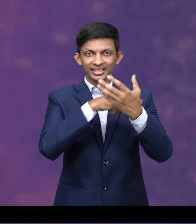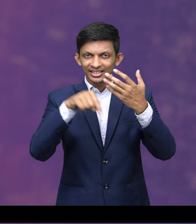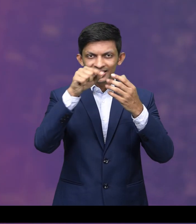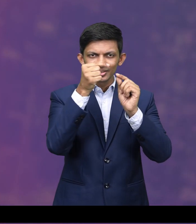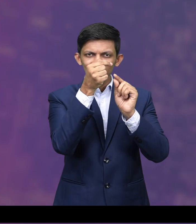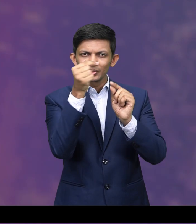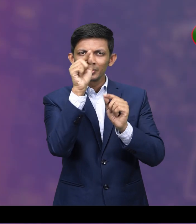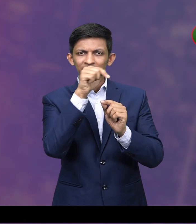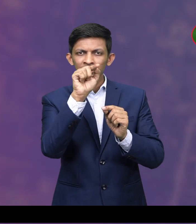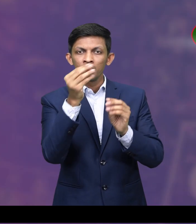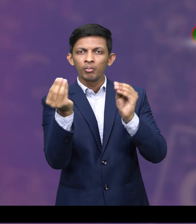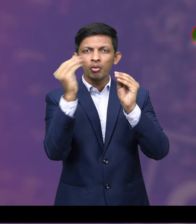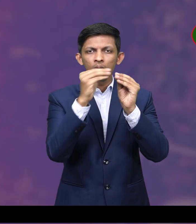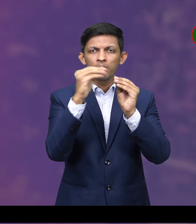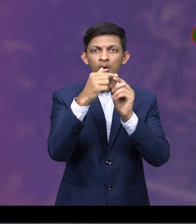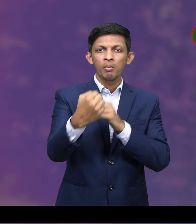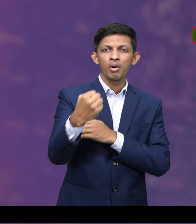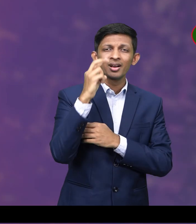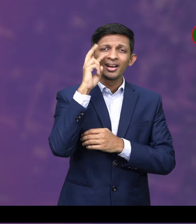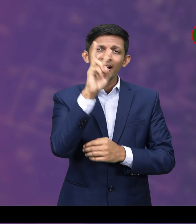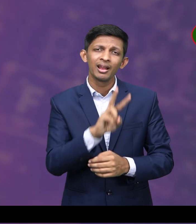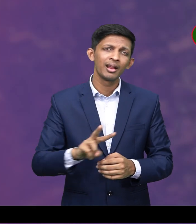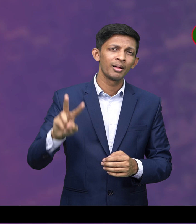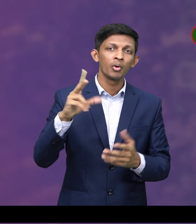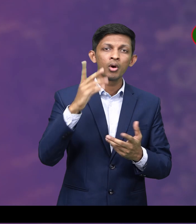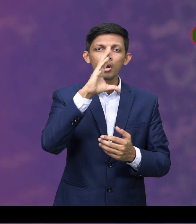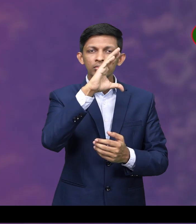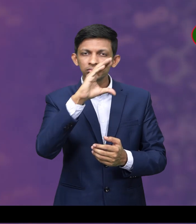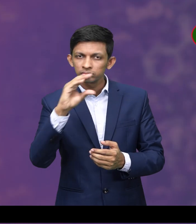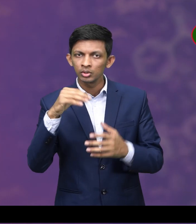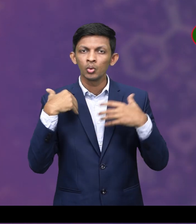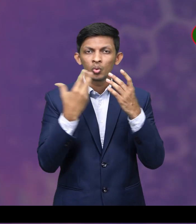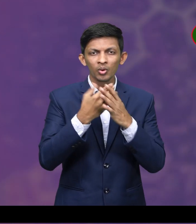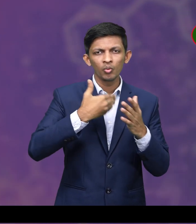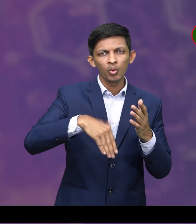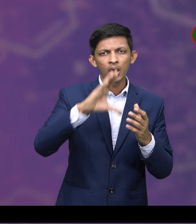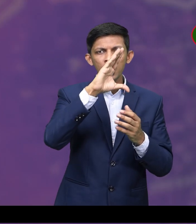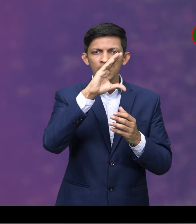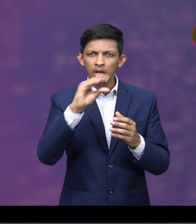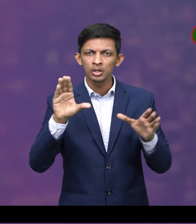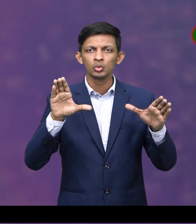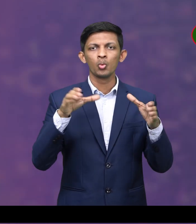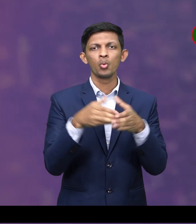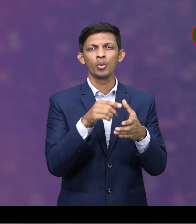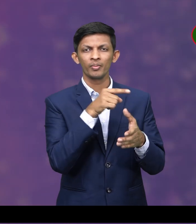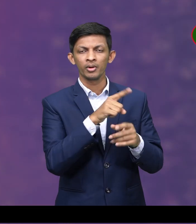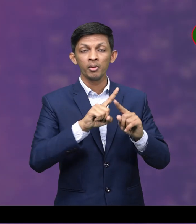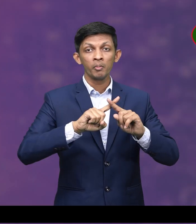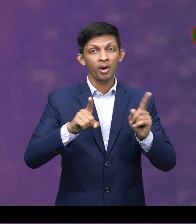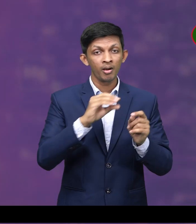ఎలక్ట్రాన్ గెయిన్, ఎంథాల్పీ విలువలు మనం సమూహంలోకి క్రిందికి వెళ్ళినప్పుడు తగ్గుతాయి, కానీ